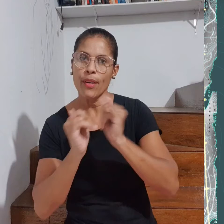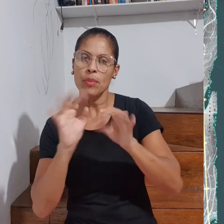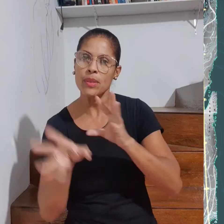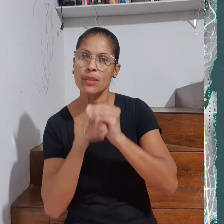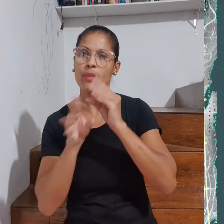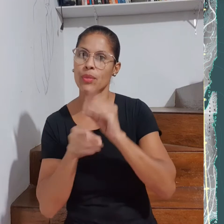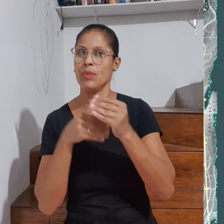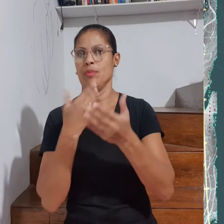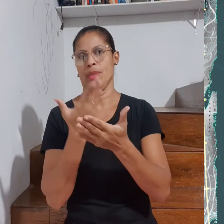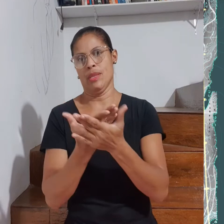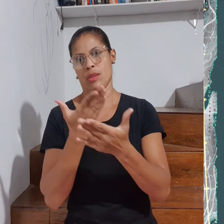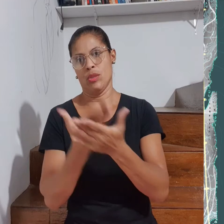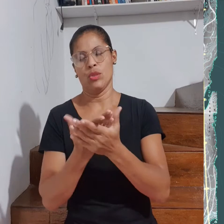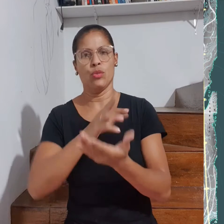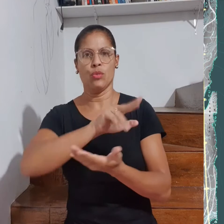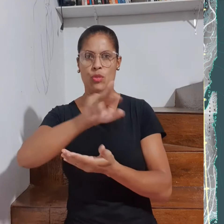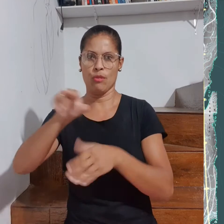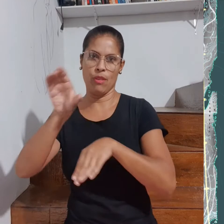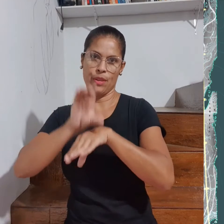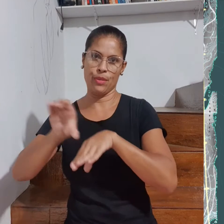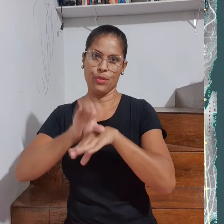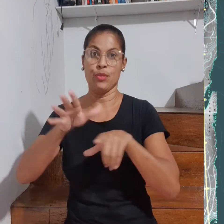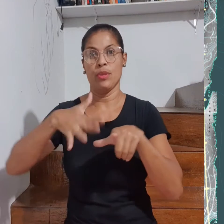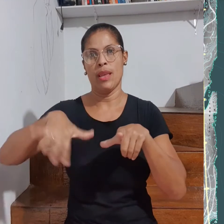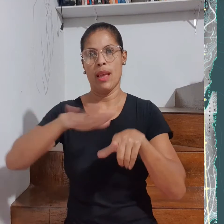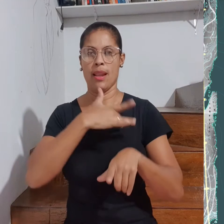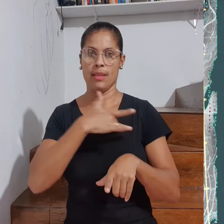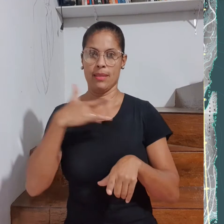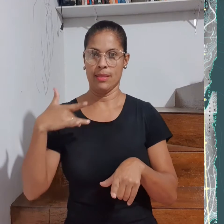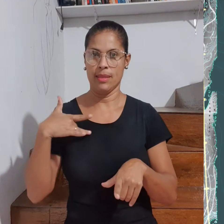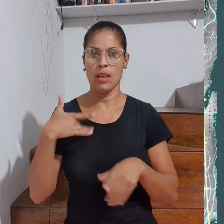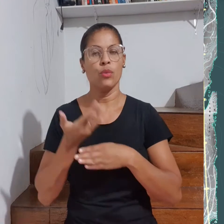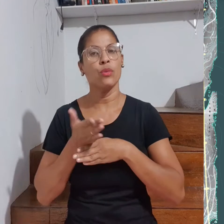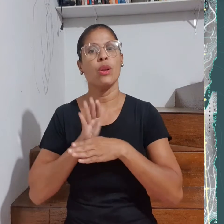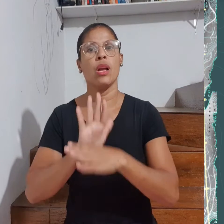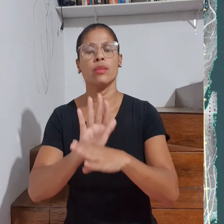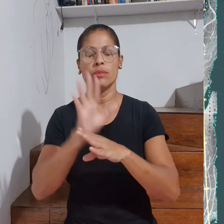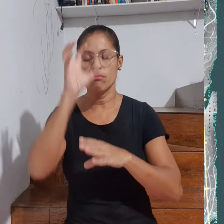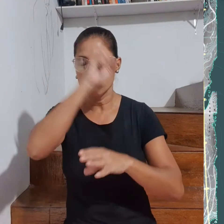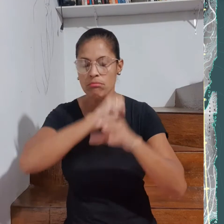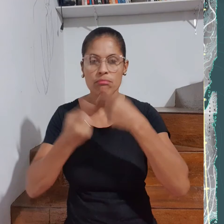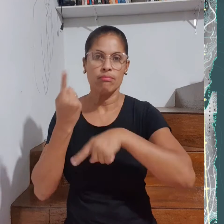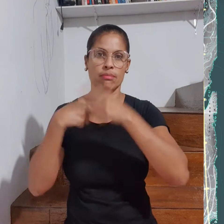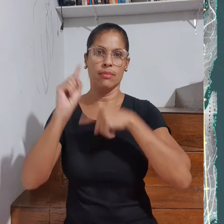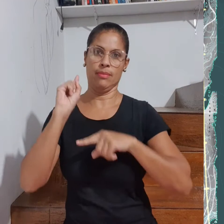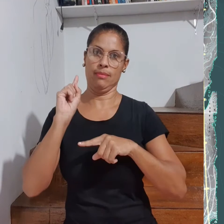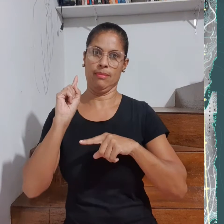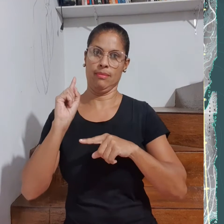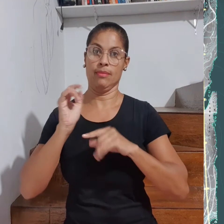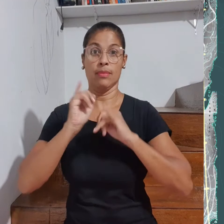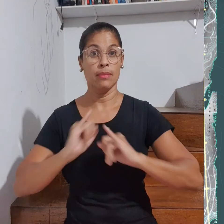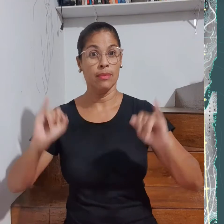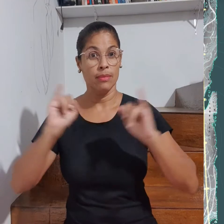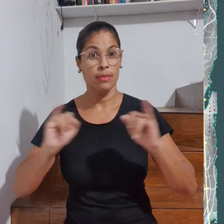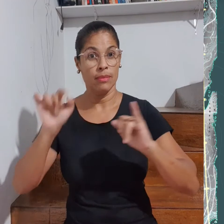informação complementar para os estudantes dos diversos cursos da área da saúde, auxiliando-os em seu aprendizado. Mas